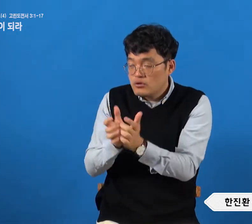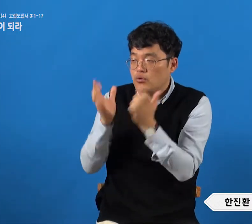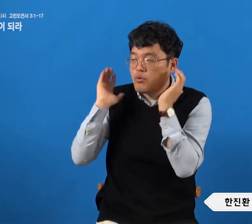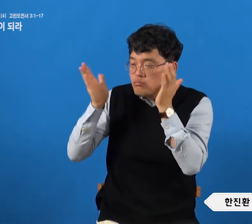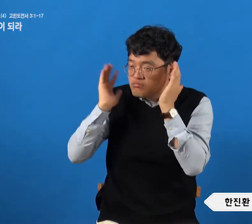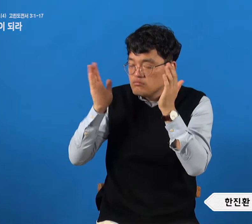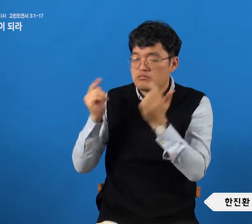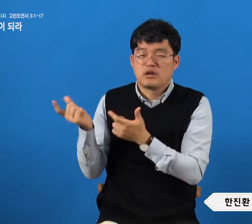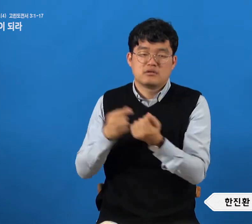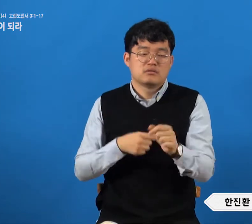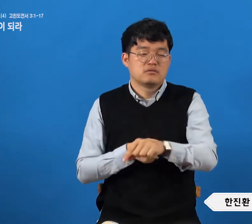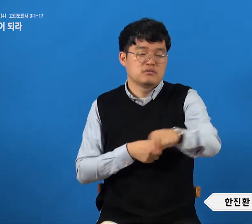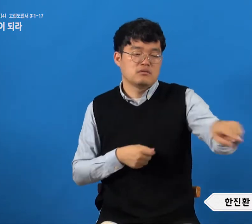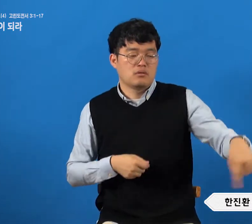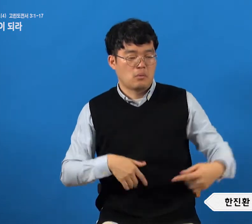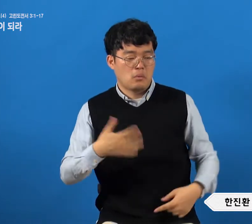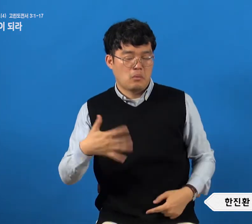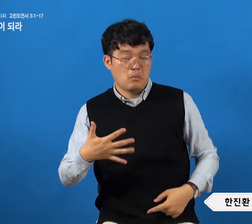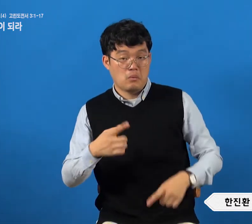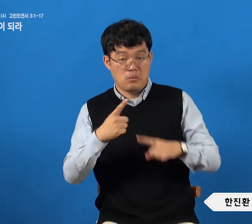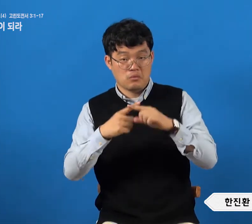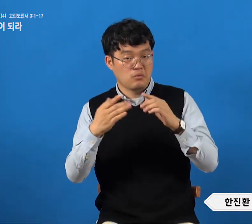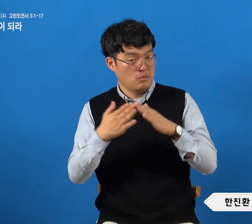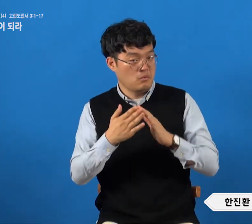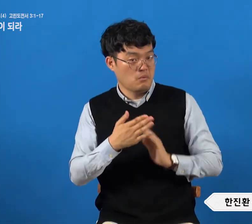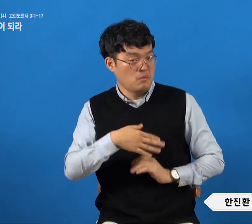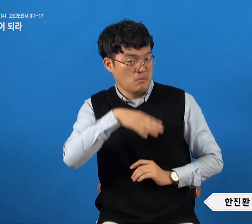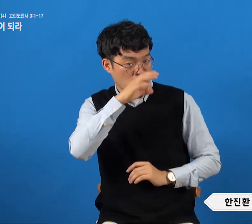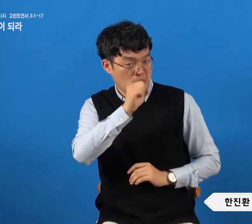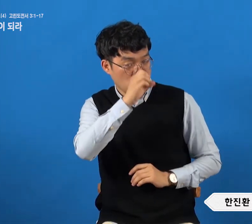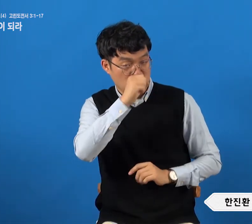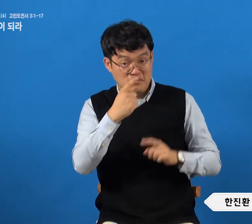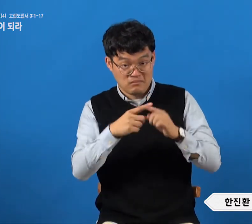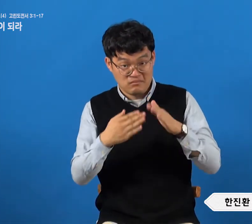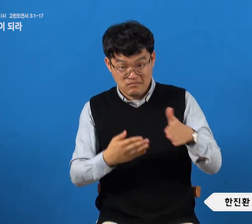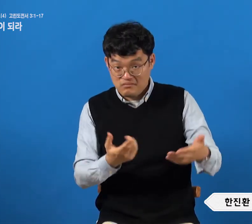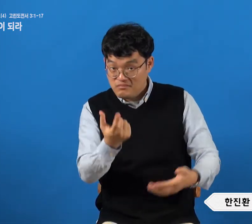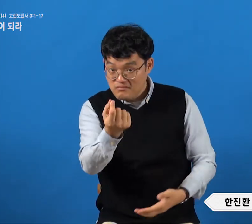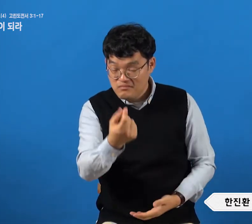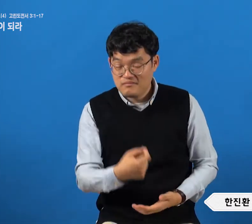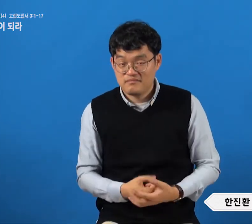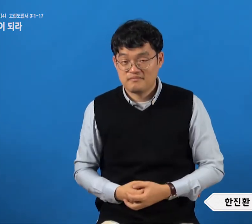말씀을 공부했습니다. 우리 교회도 좀 괜찮은 교회죠.